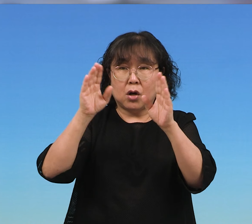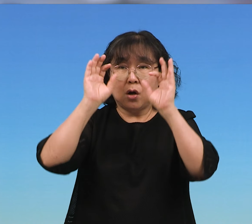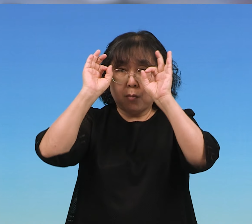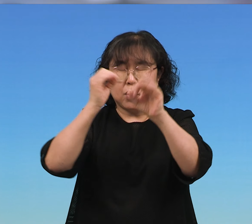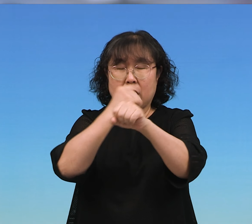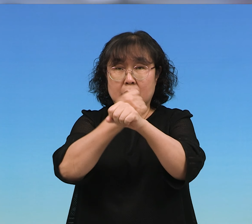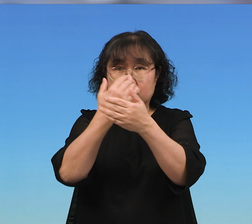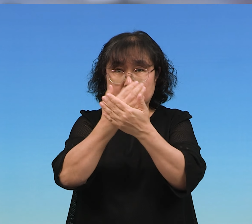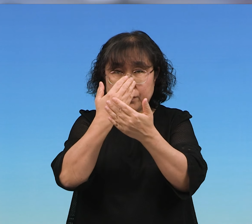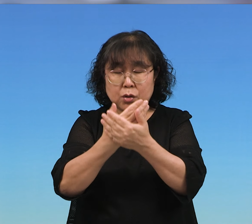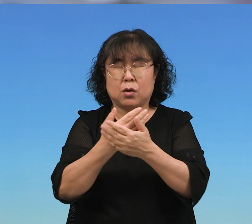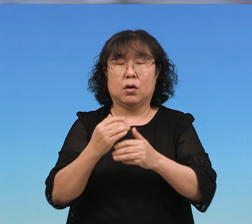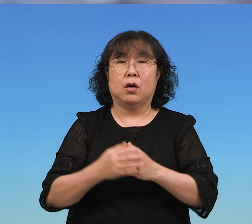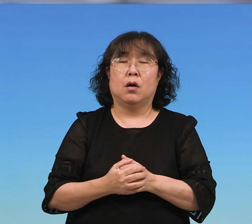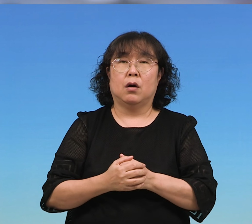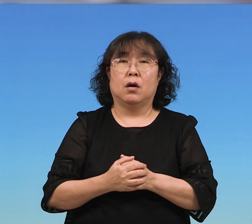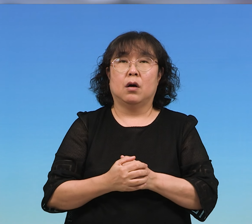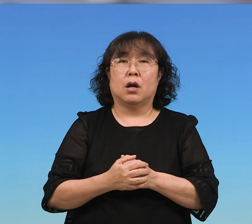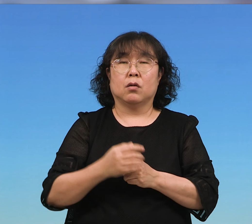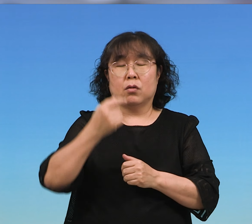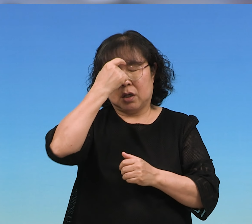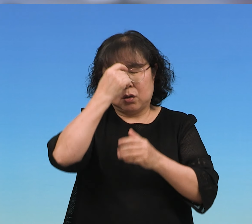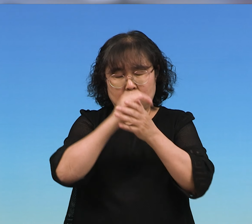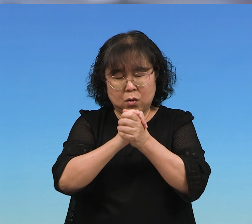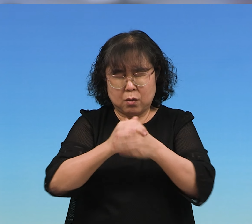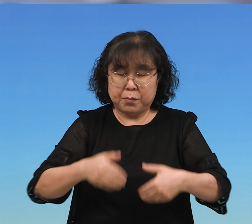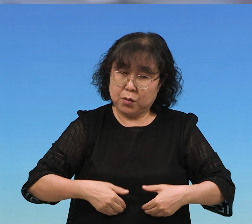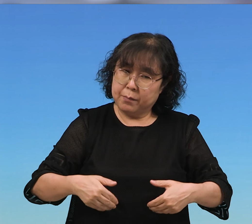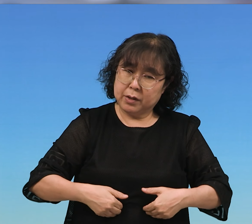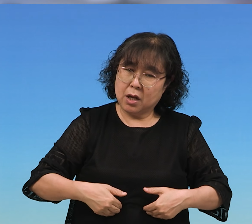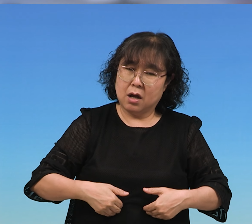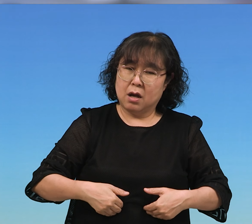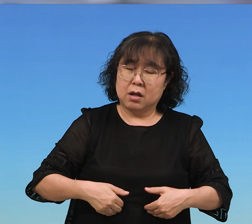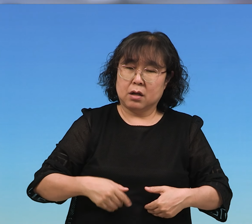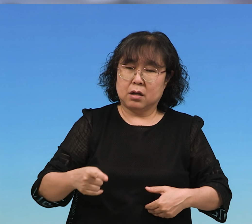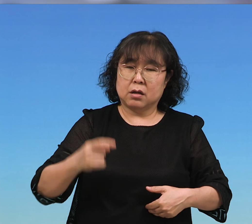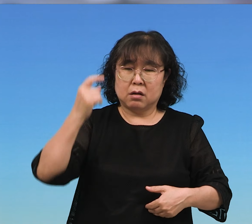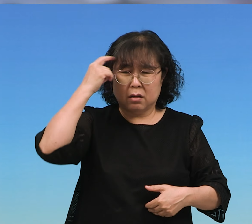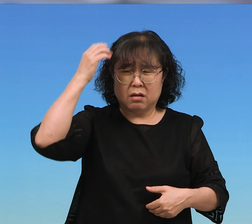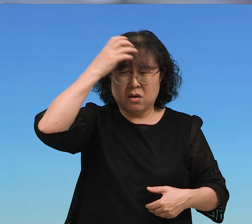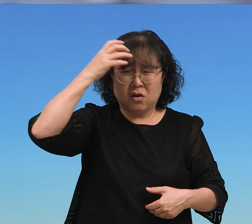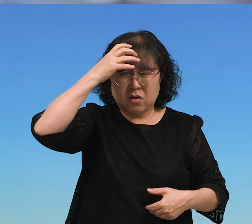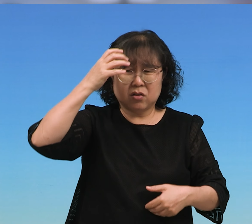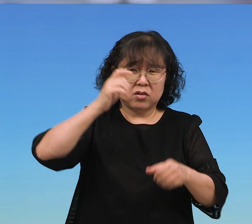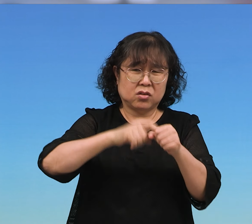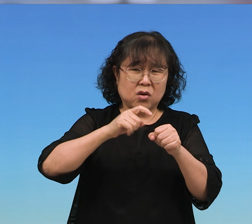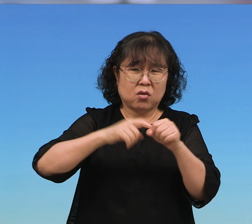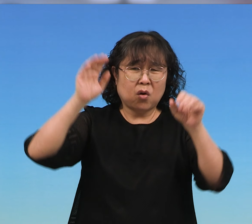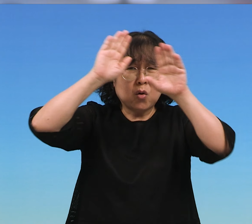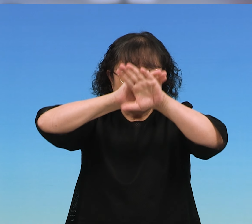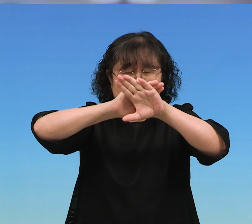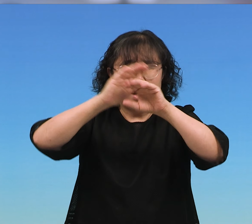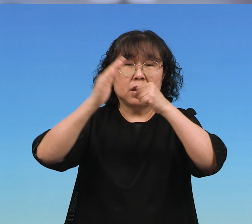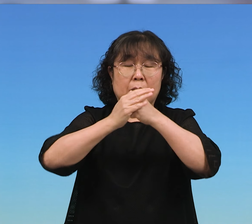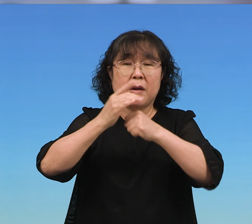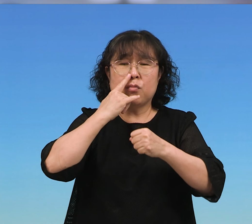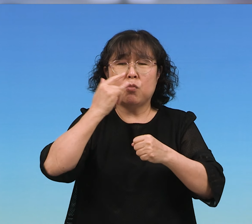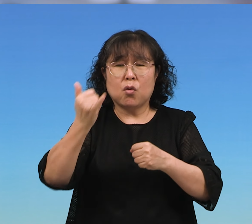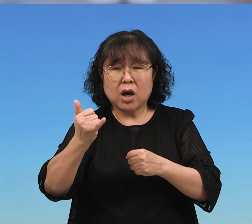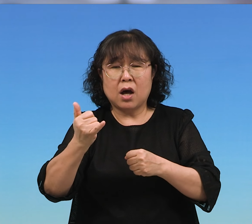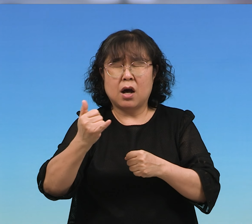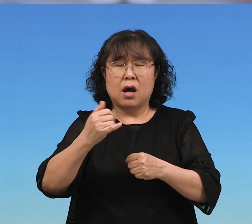보게 하옵소서. 이게 뭐 영안이 어두우니까 이게 뭐 부모가 가이드하는 게 옳은 건지 자녀가 고집 부리는 게